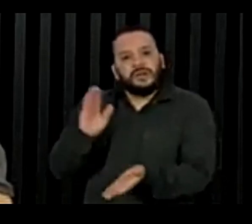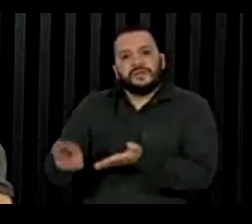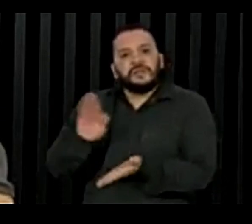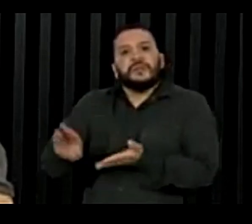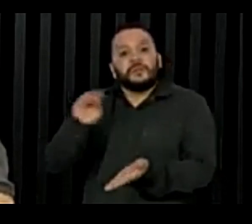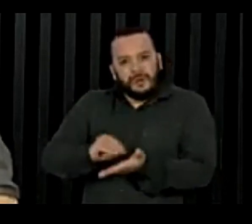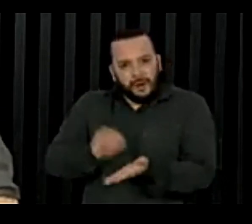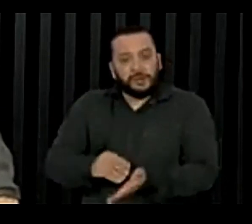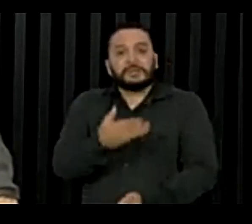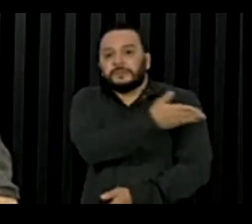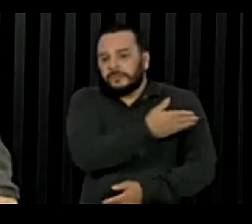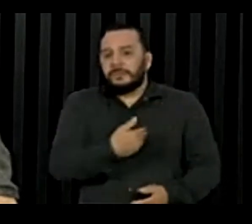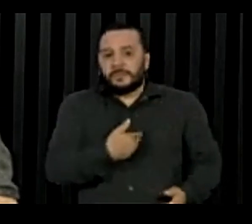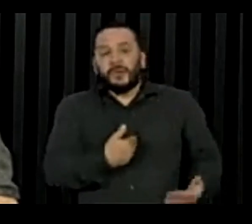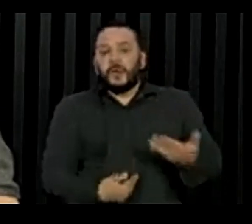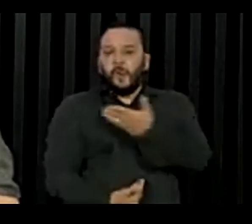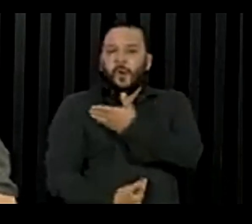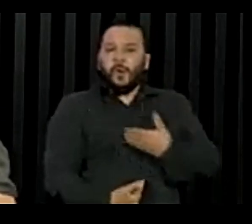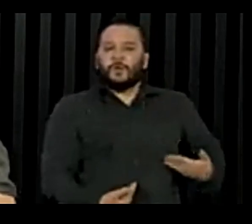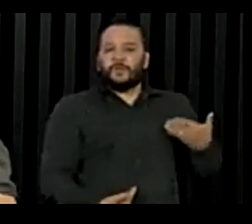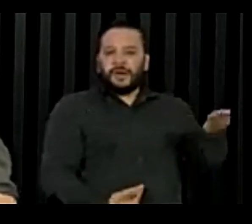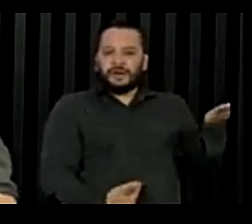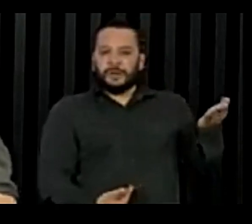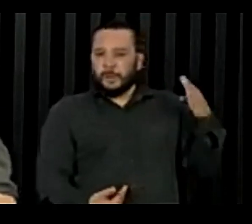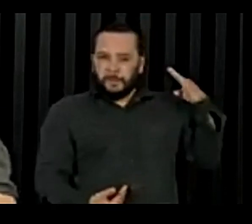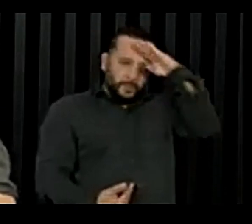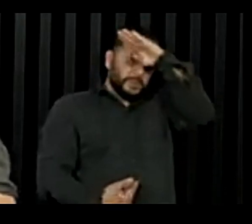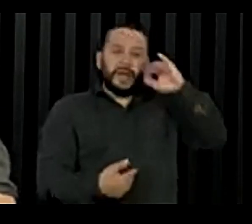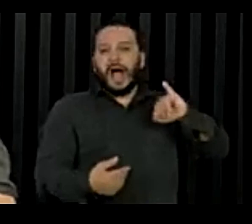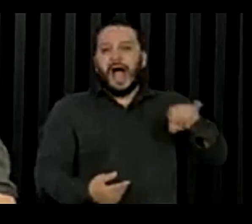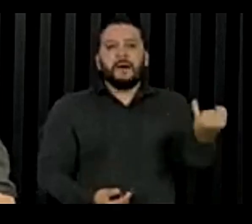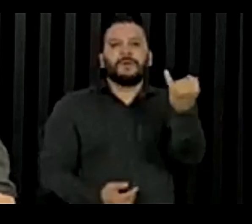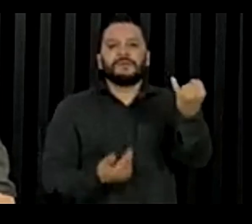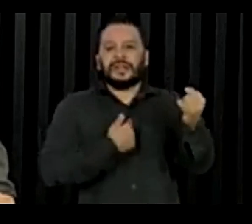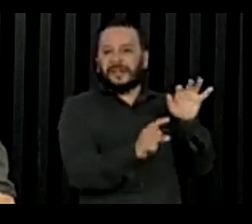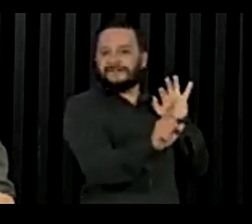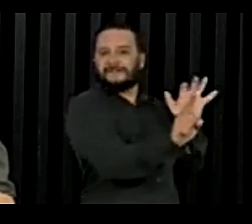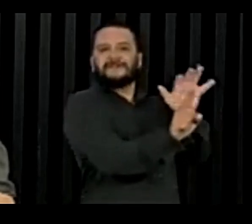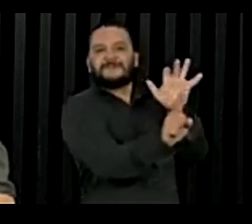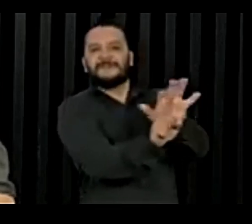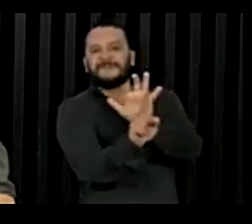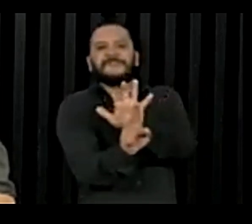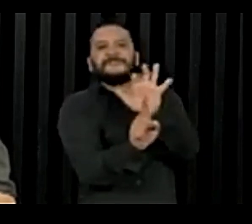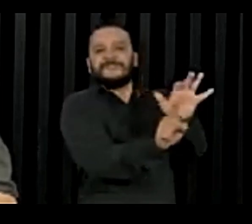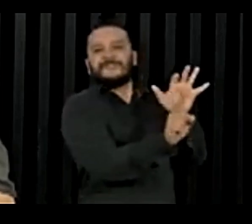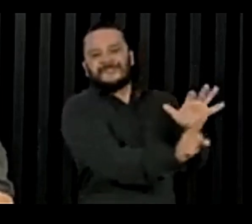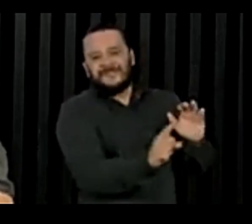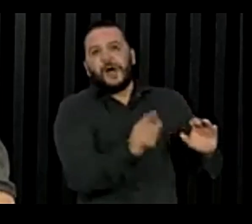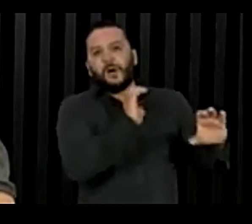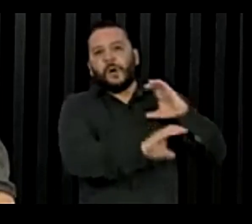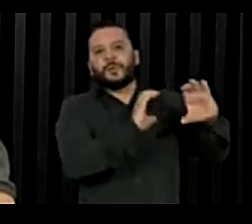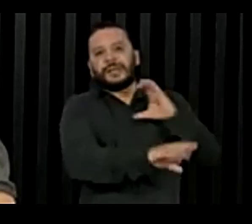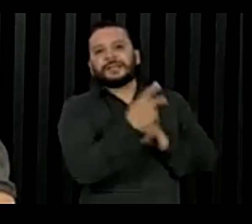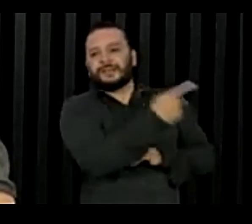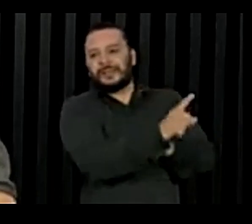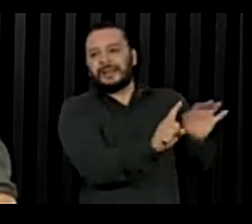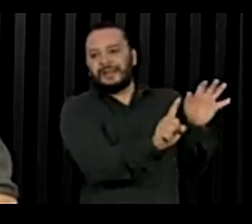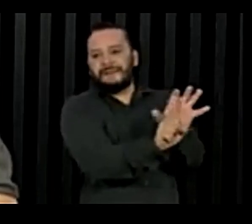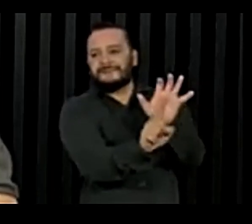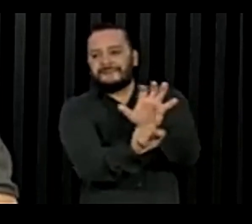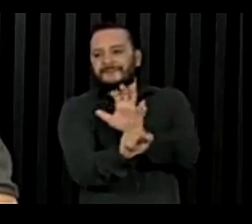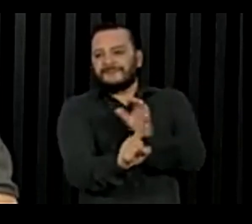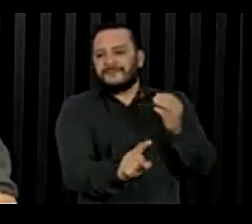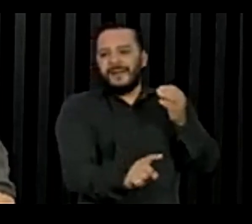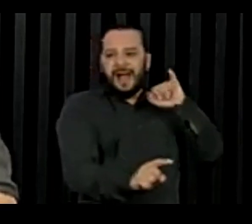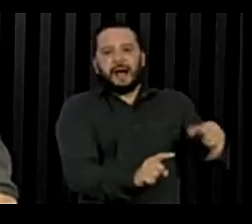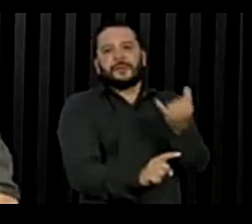Bolsonaro, nada de braçada dentro dessa forma de se comunicar, que é uma forma terrível para quem realmente entende o que está sendo